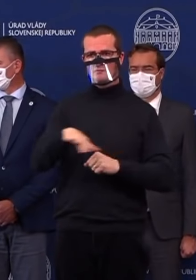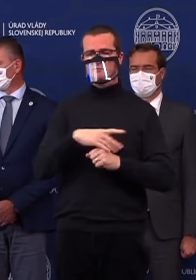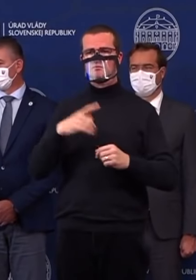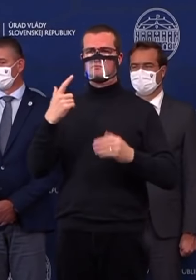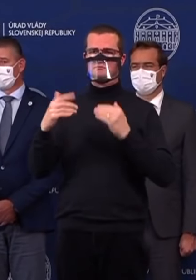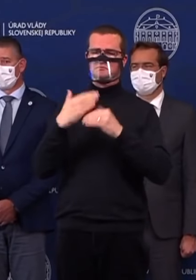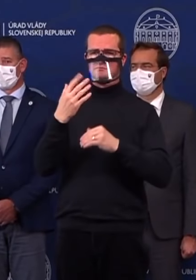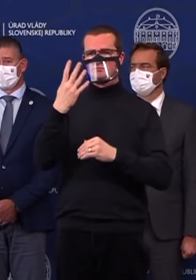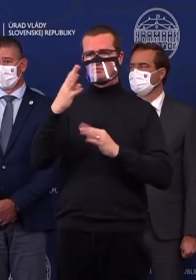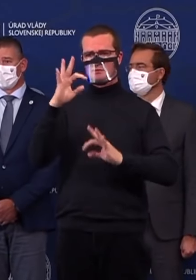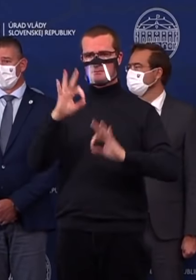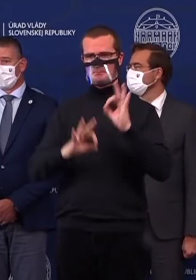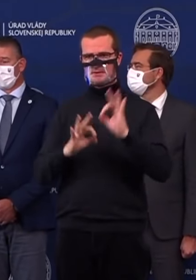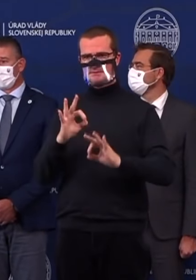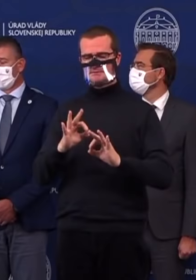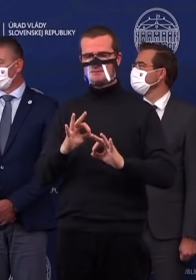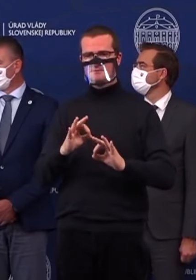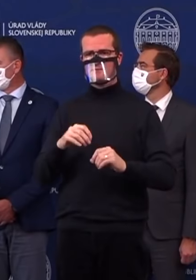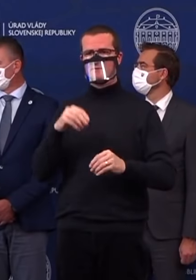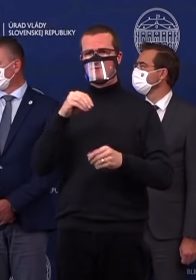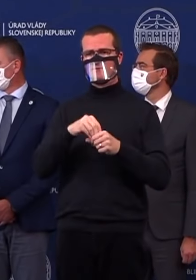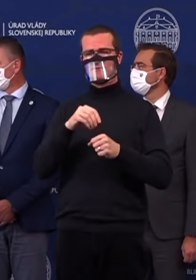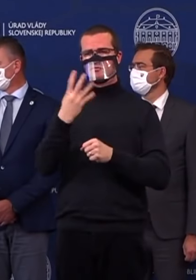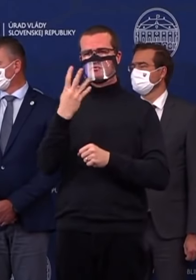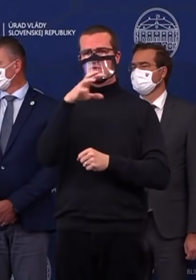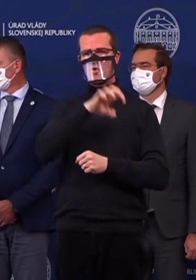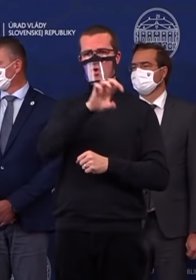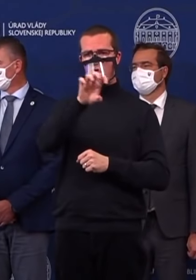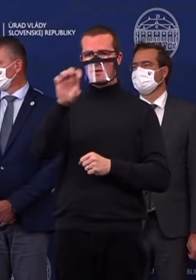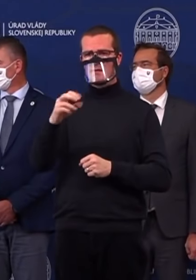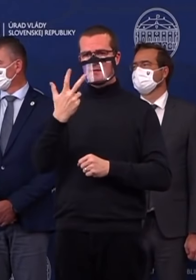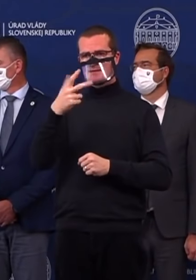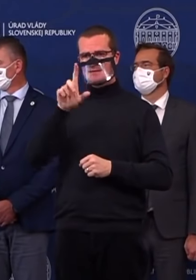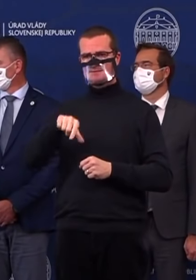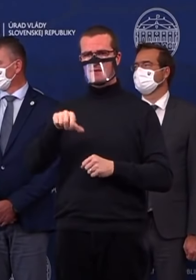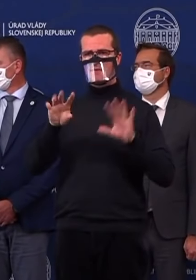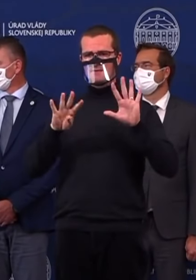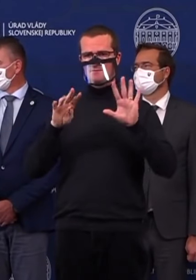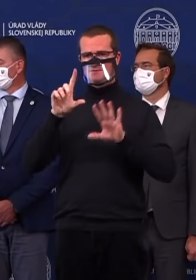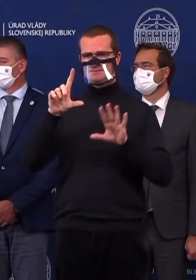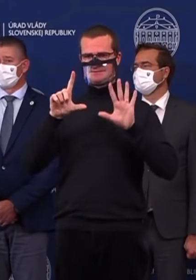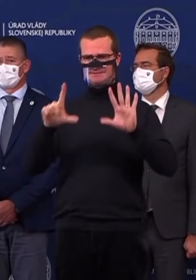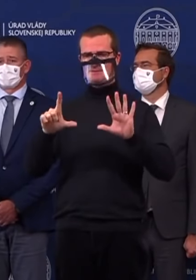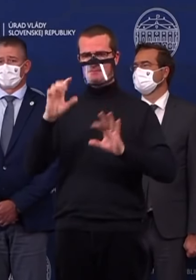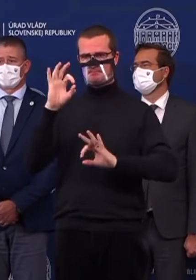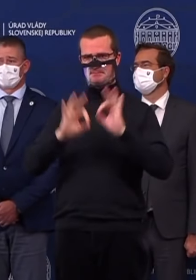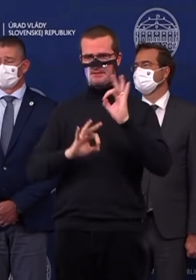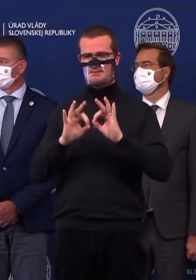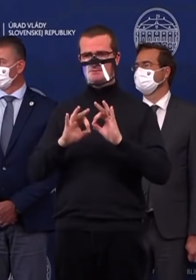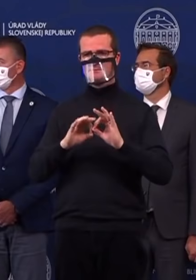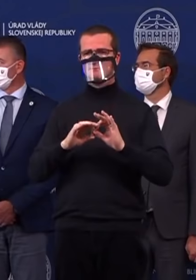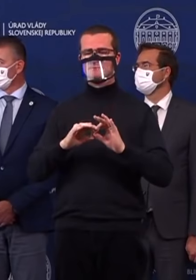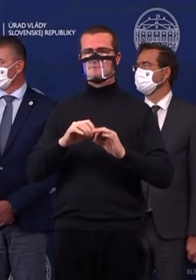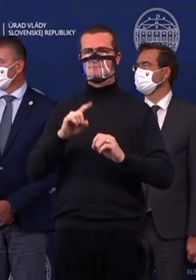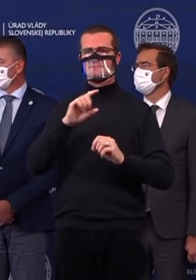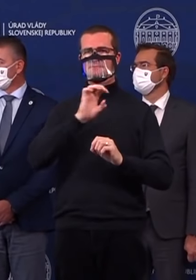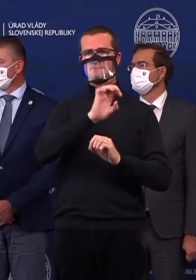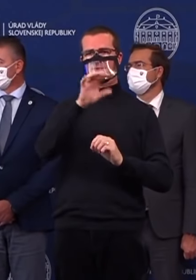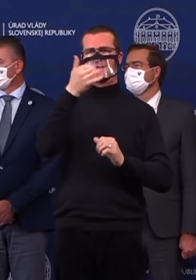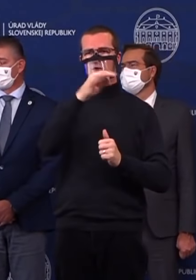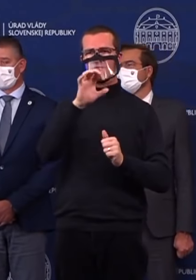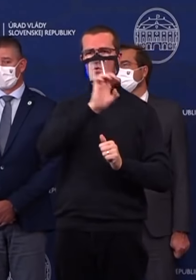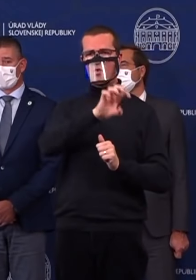skoro 4%, alebo v týchto štyroch okresoch 3,97%, ale rozloženú po